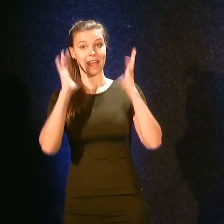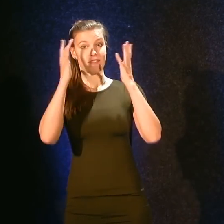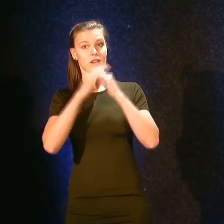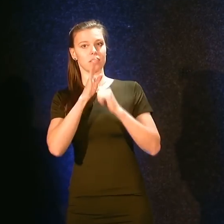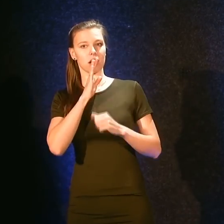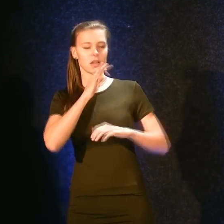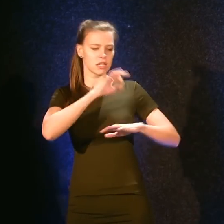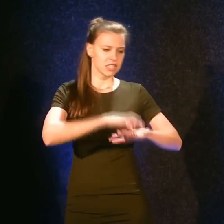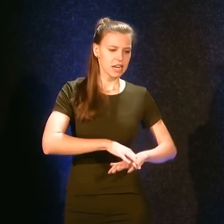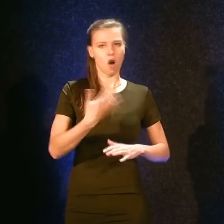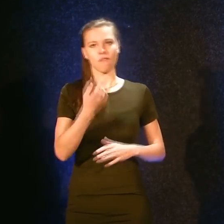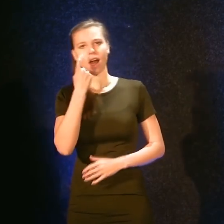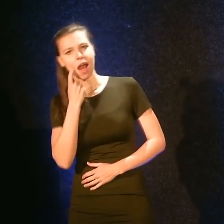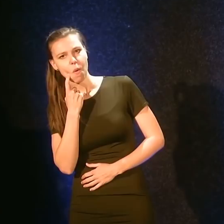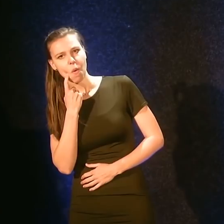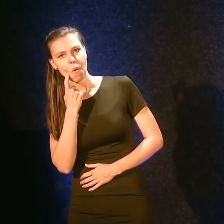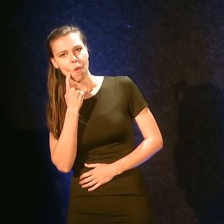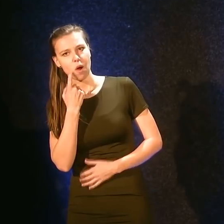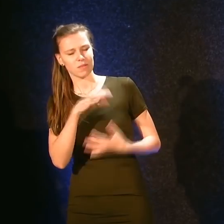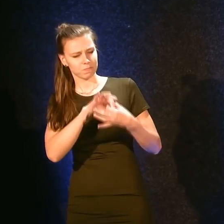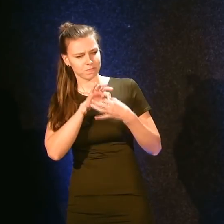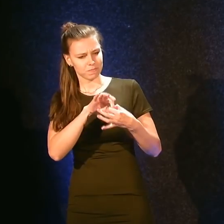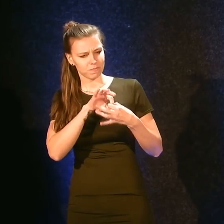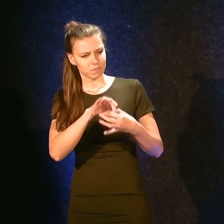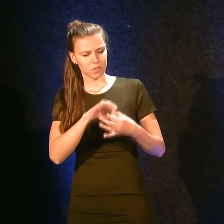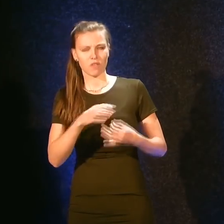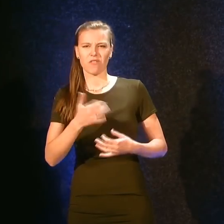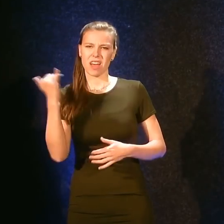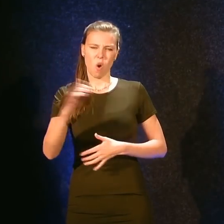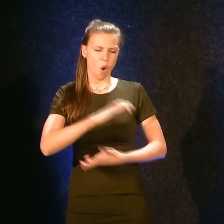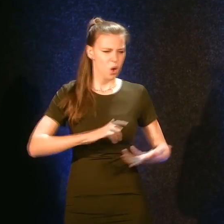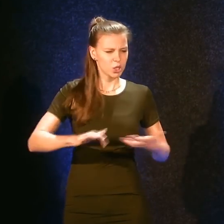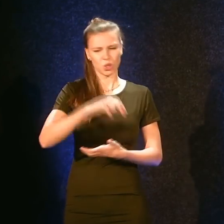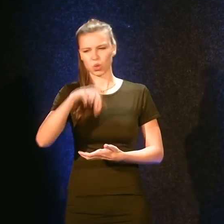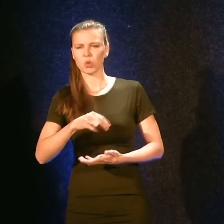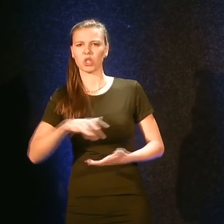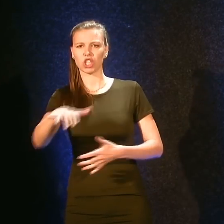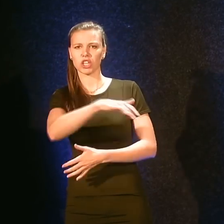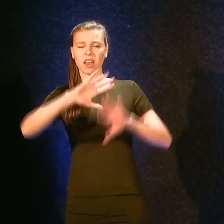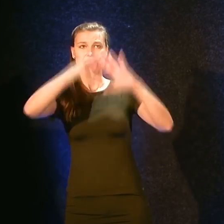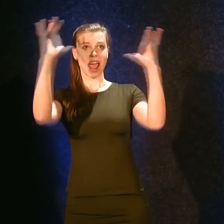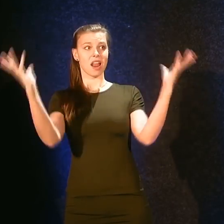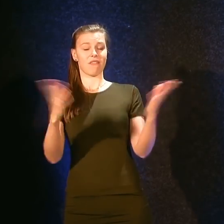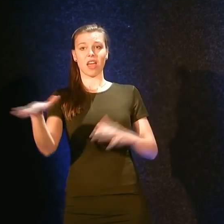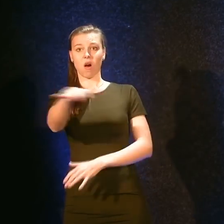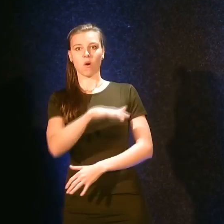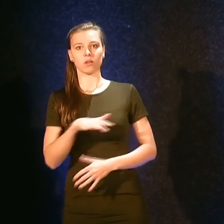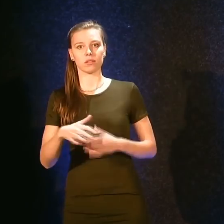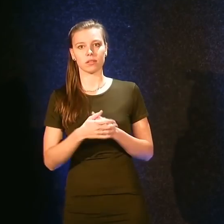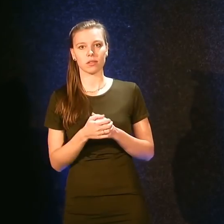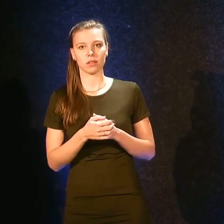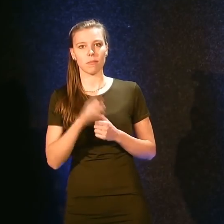krijgt met ziekte, met rouw. Of met zoveel onrust zoals er nu is. Vandaag de dag, in de hele wereld. En ook bij